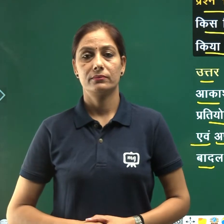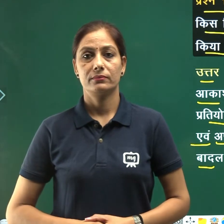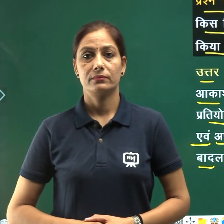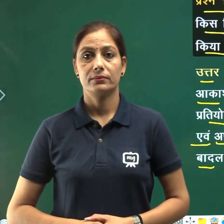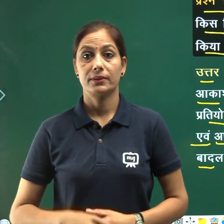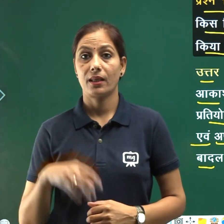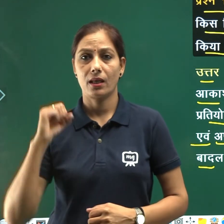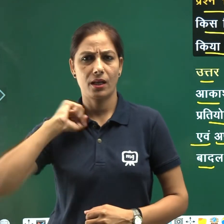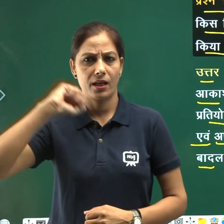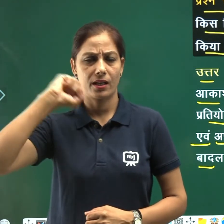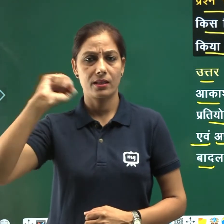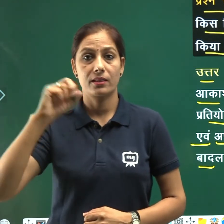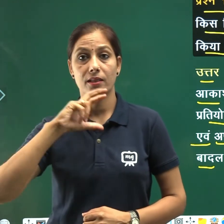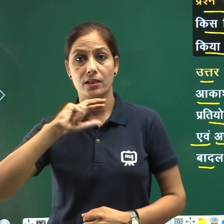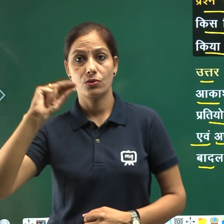क्रांति के स्वर